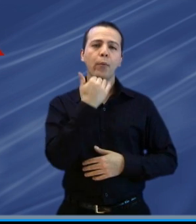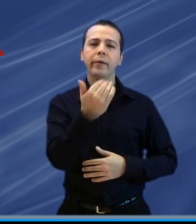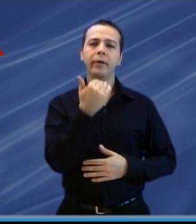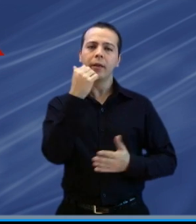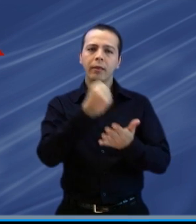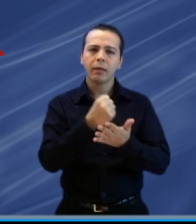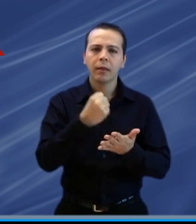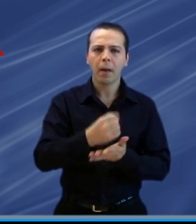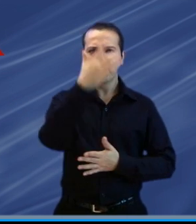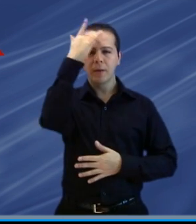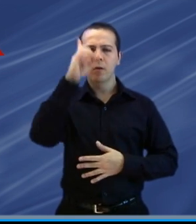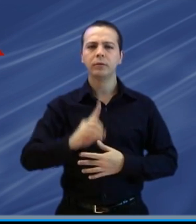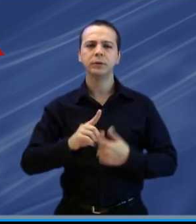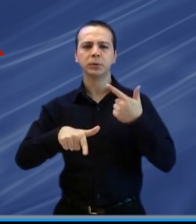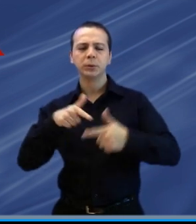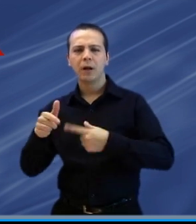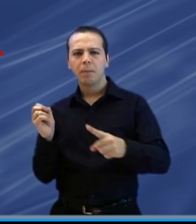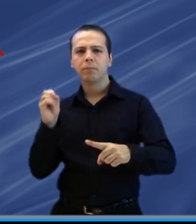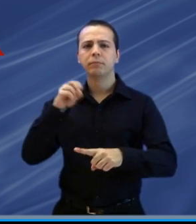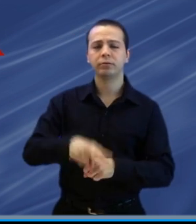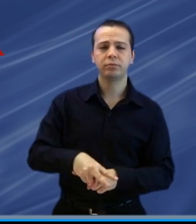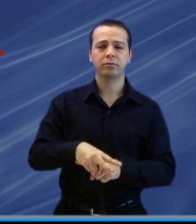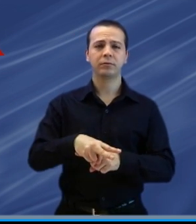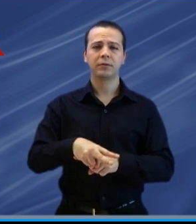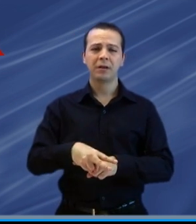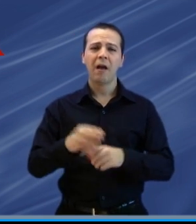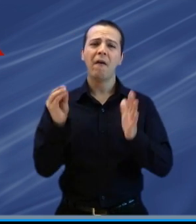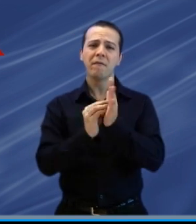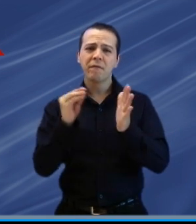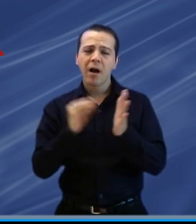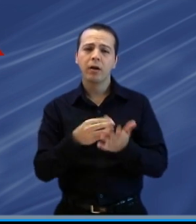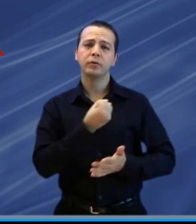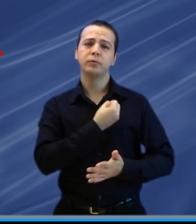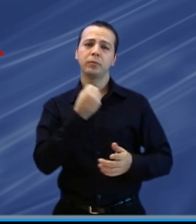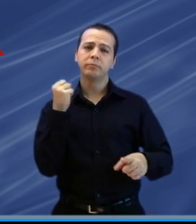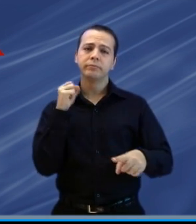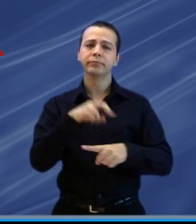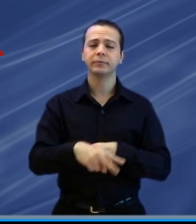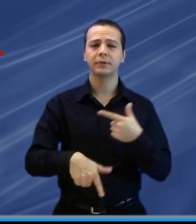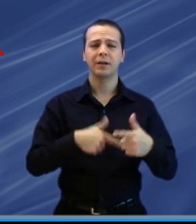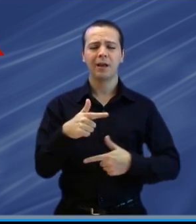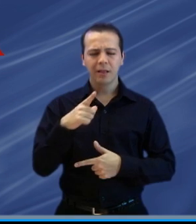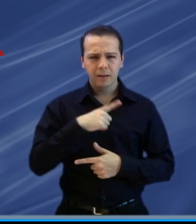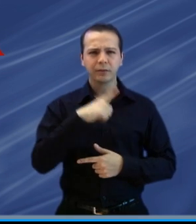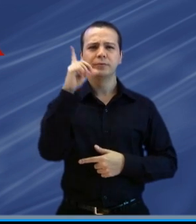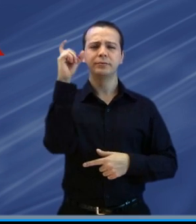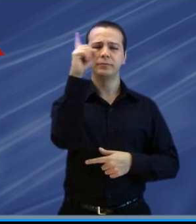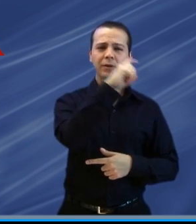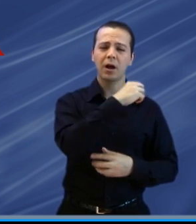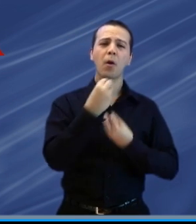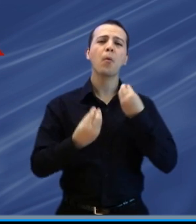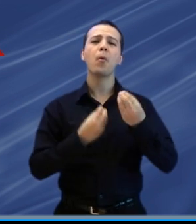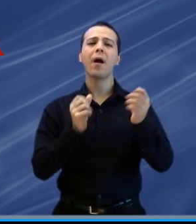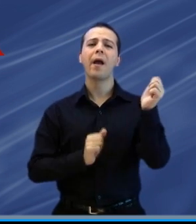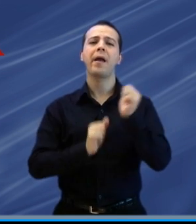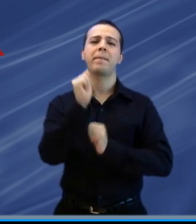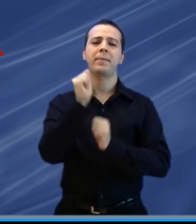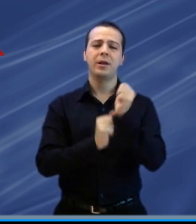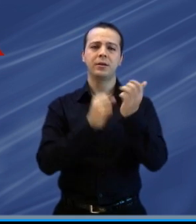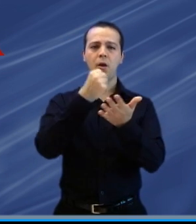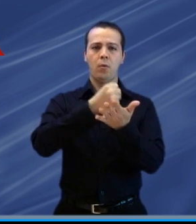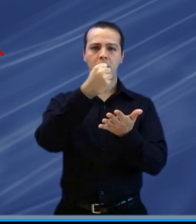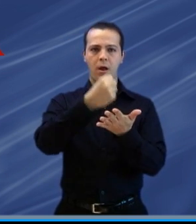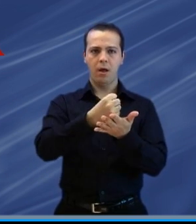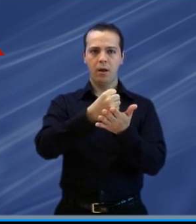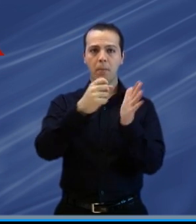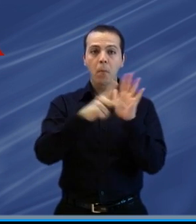contratar portadores ou pessoas com deficiência em número suficiente para preencher essa cota, porque há uma dificuldade para tal. Como é que você vê